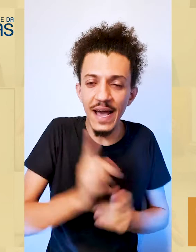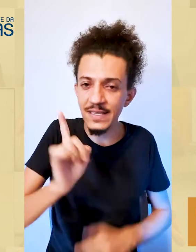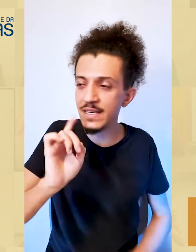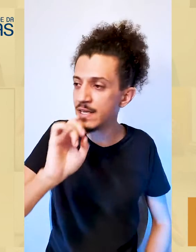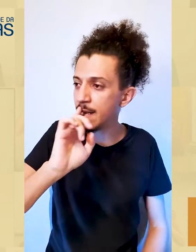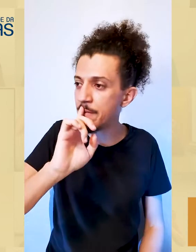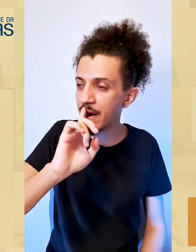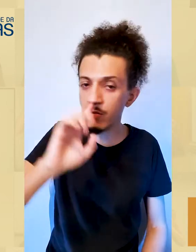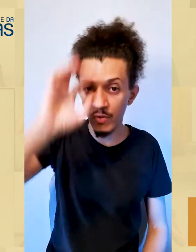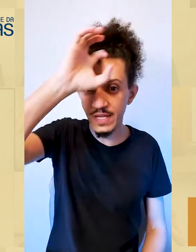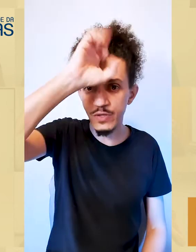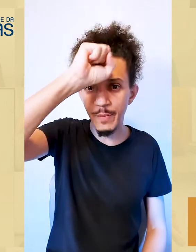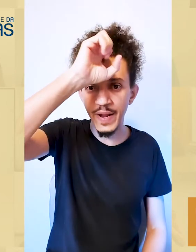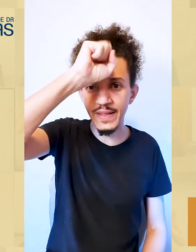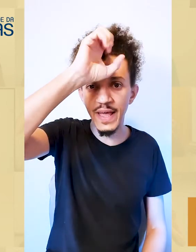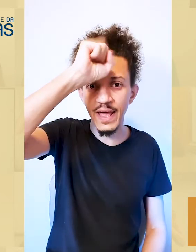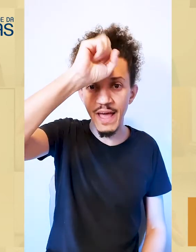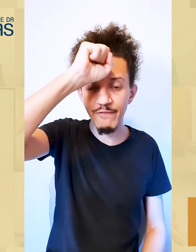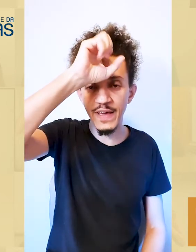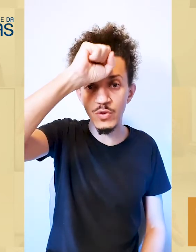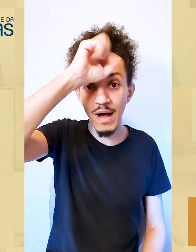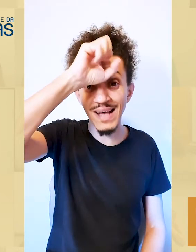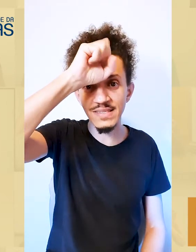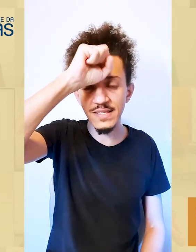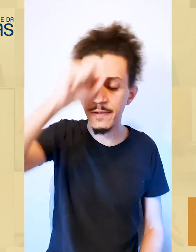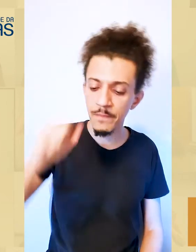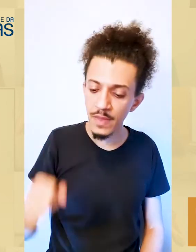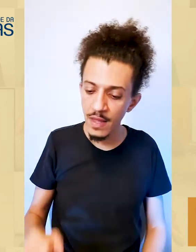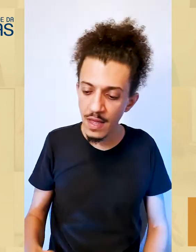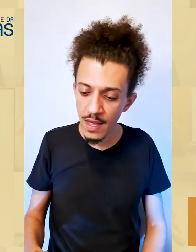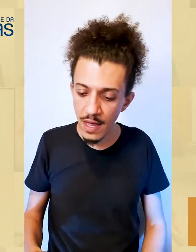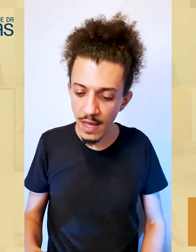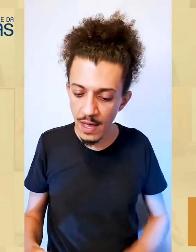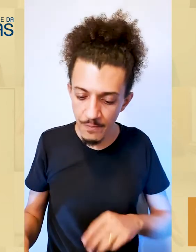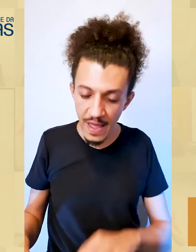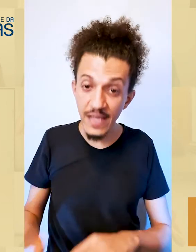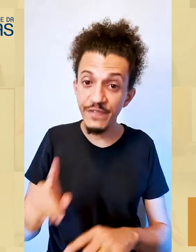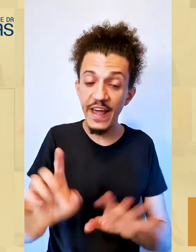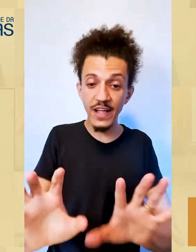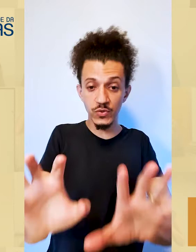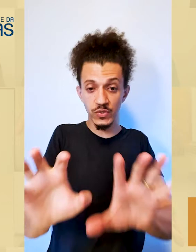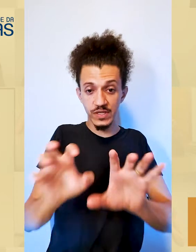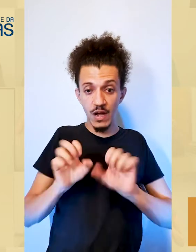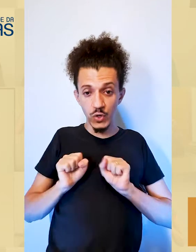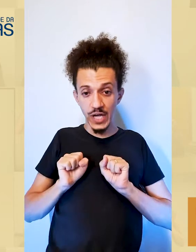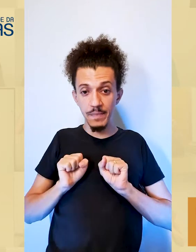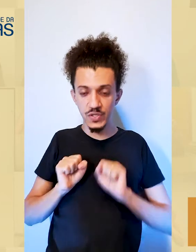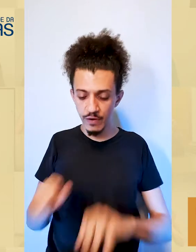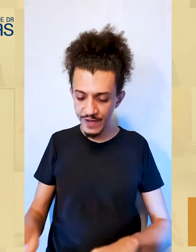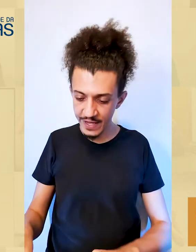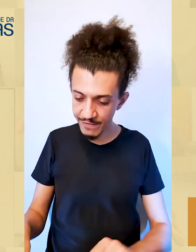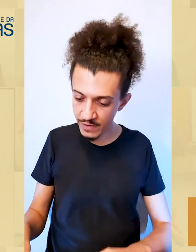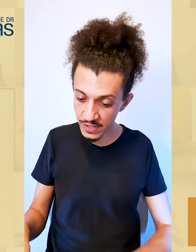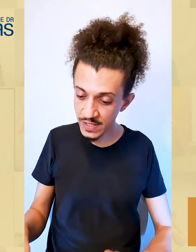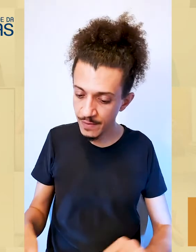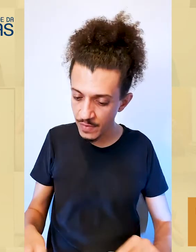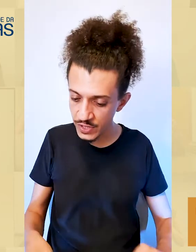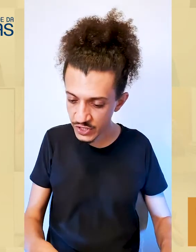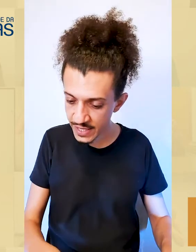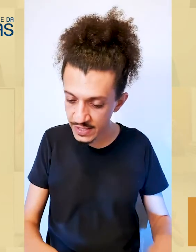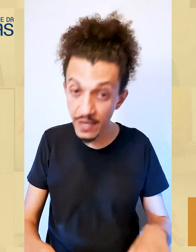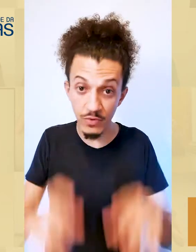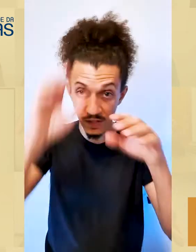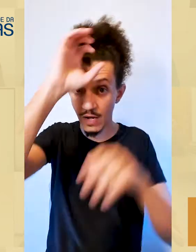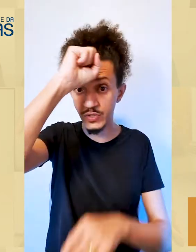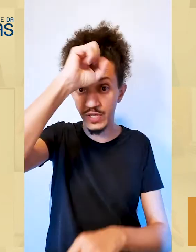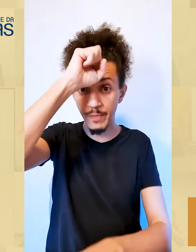de sinais, e lembrando que o sinal de aprender é feito assim, é diferente do sinal de absorver, que é feito assim. Eu já